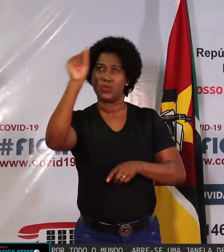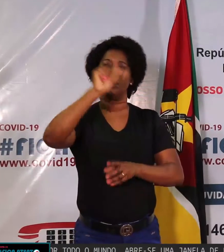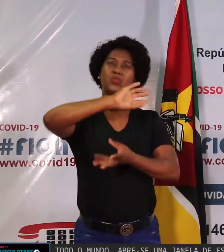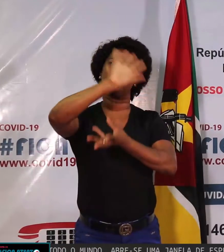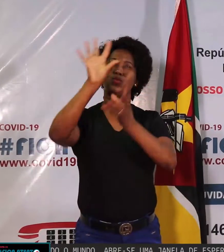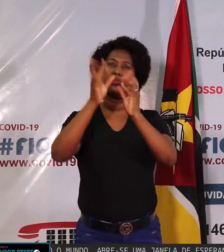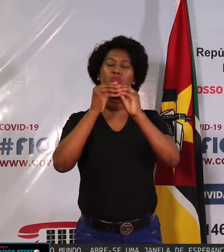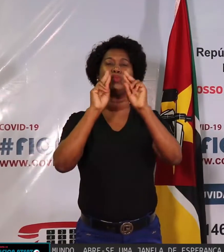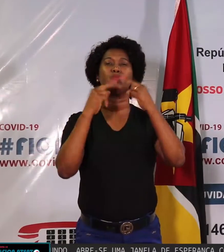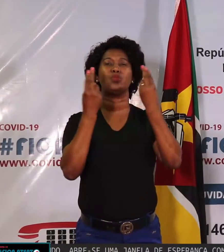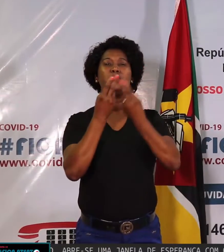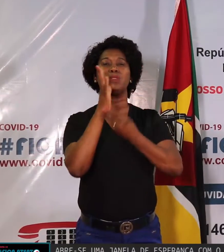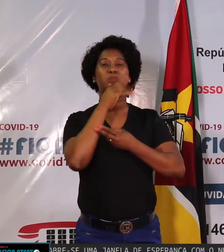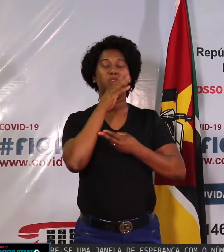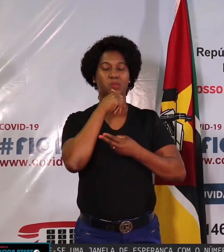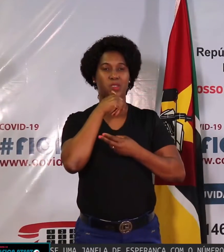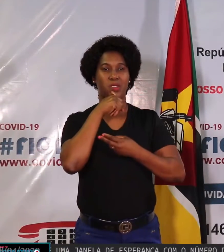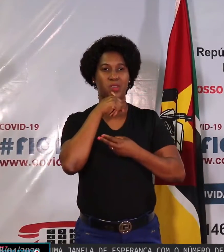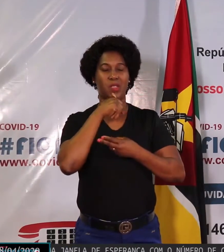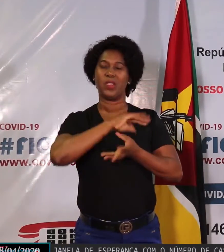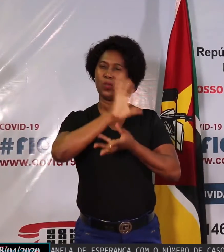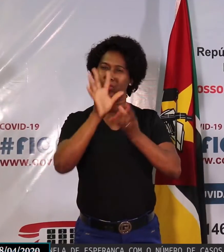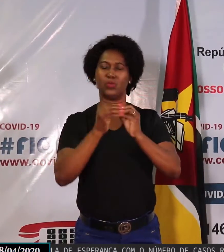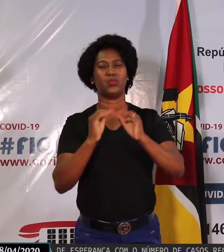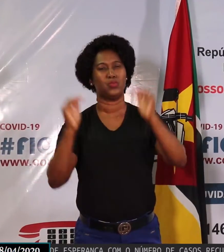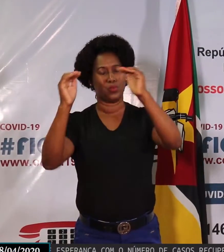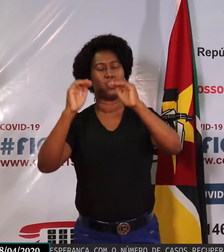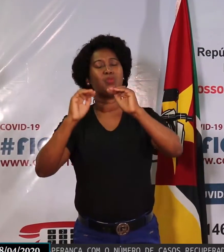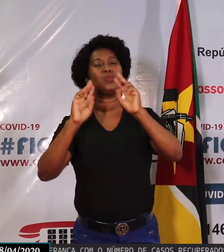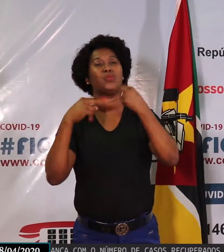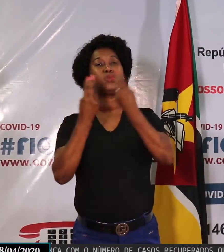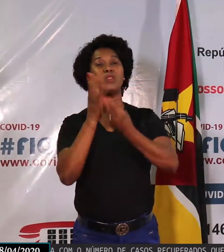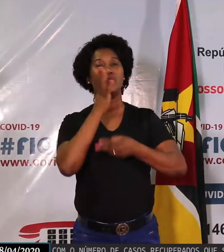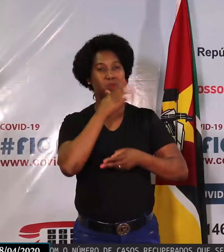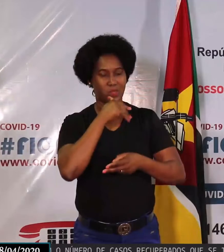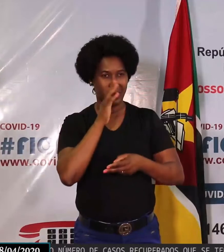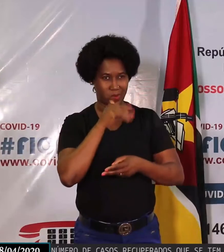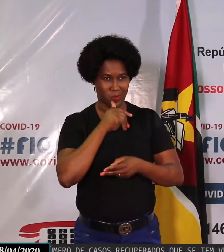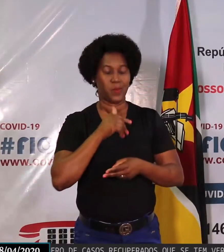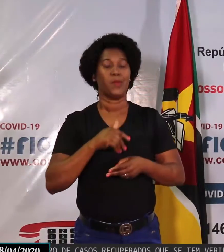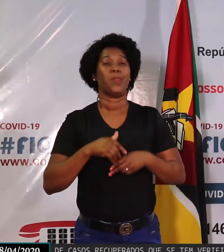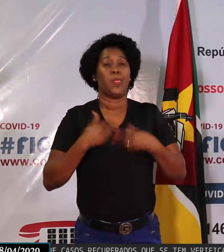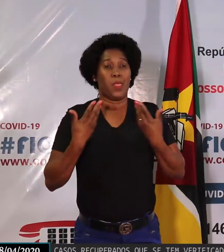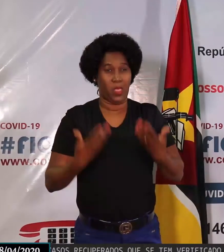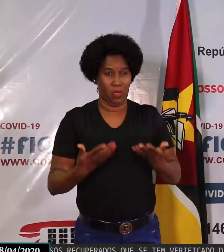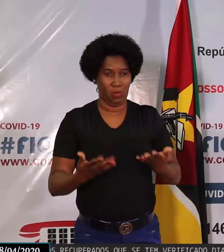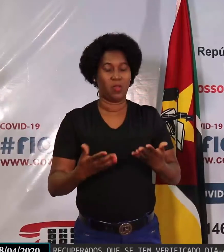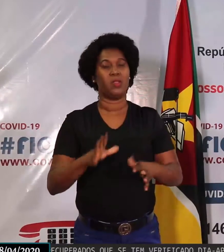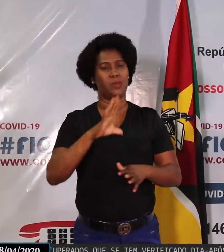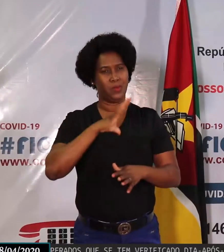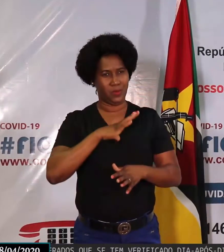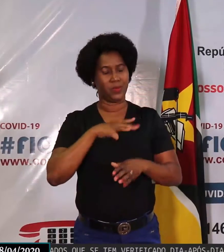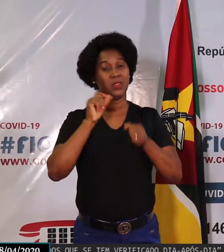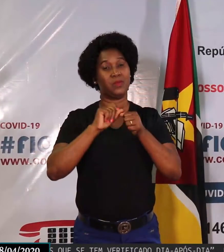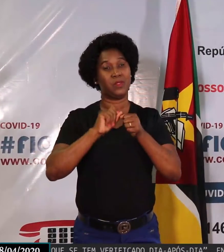e todas as unidades orgânicas a nível do Conselho Municipal. E neste âmbito, têm sido